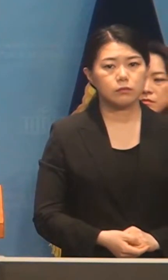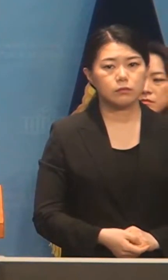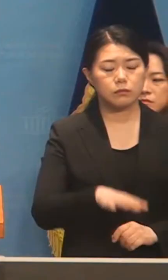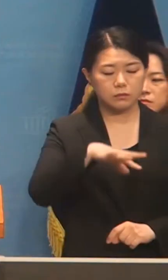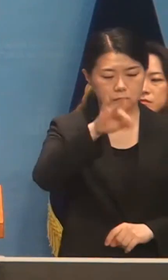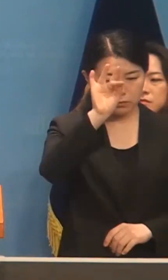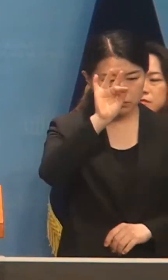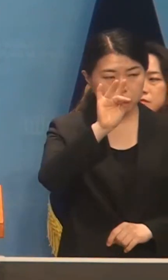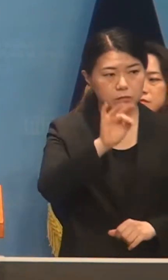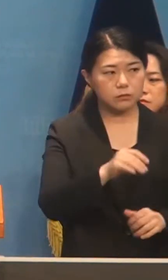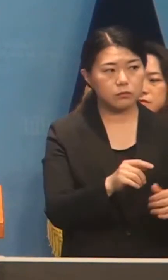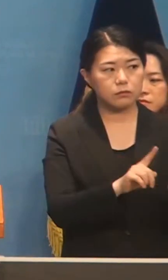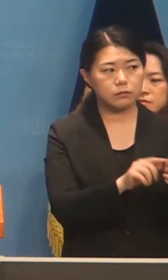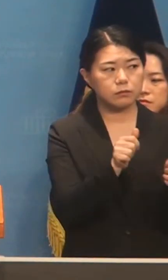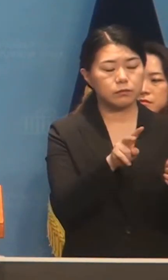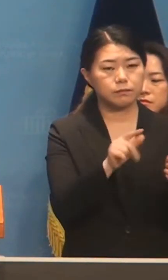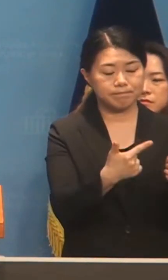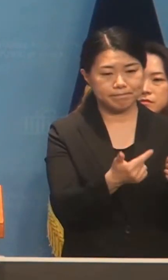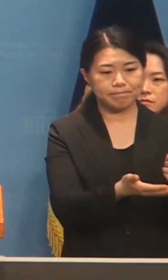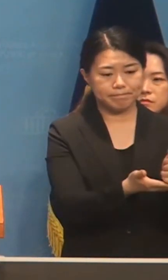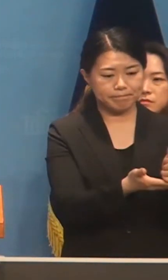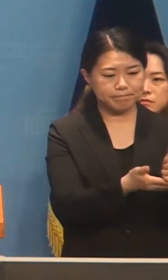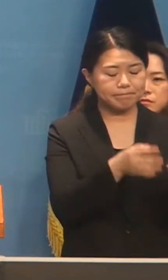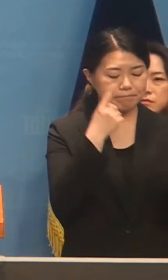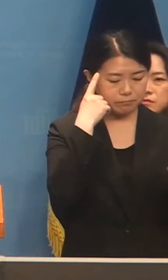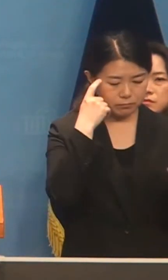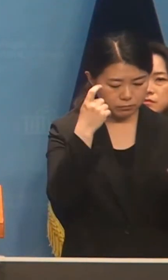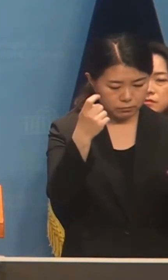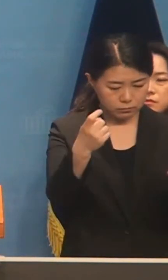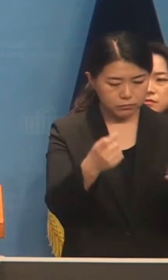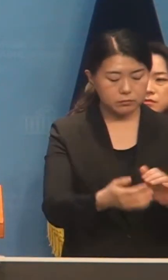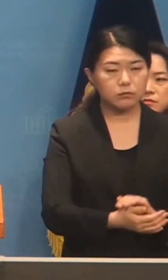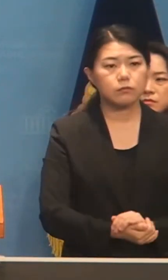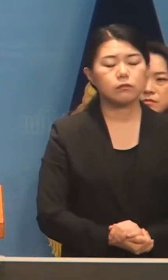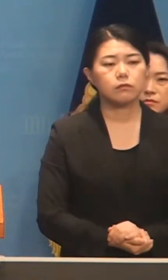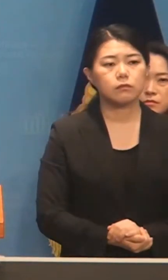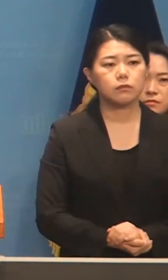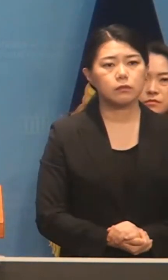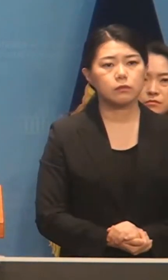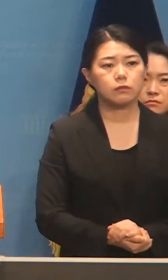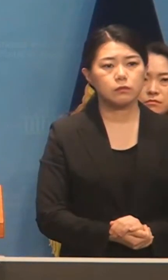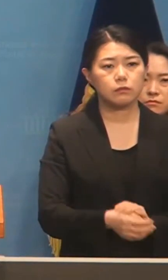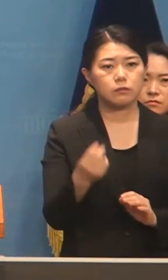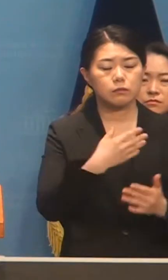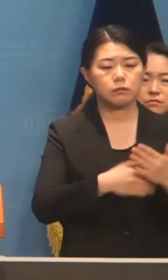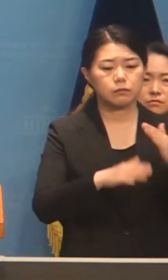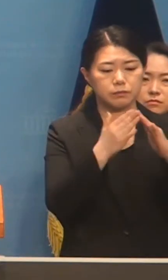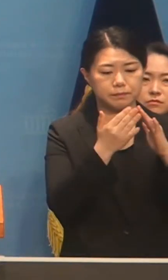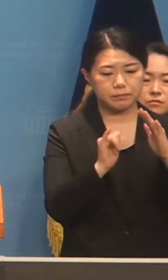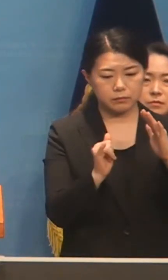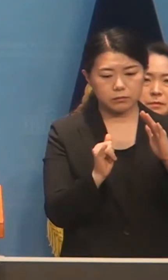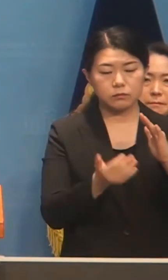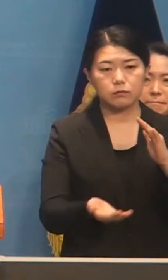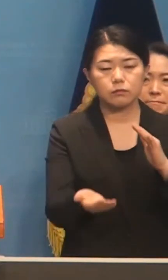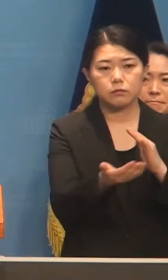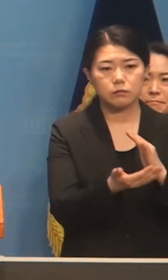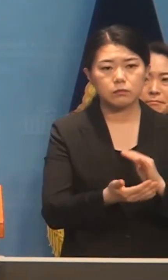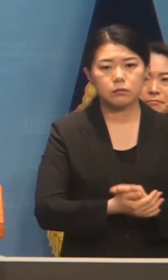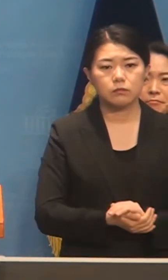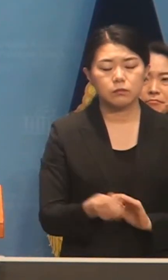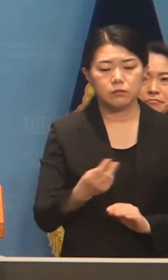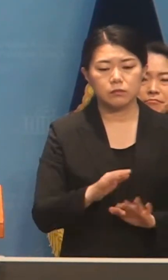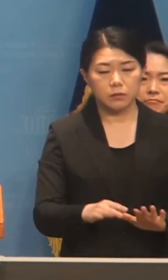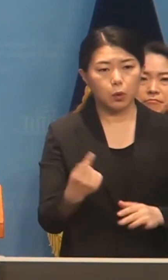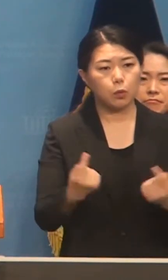먼저 고 현성준 선생님의 명복을 빌며 유가족 여러분께 또 이 자리에